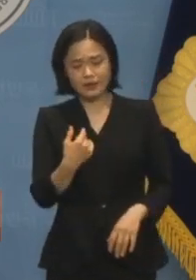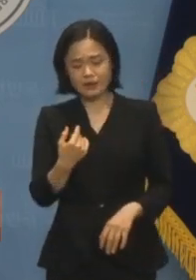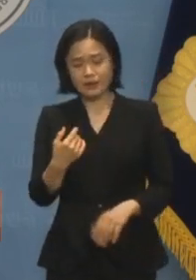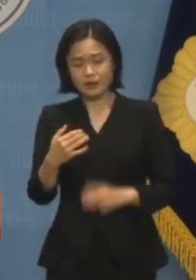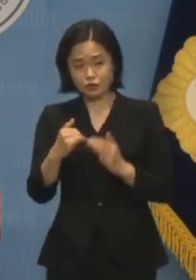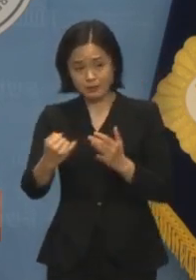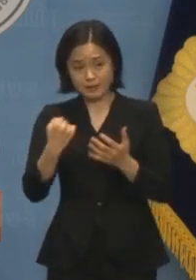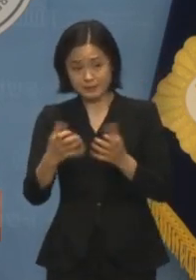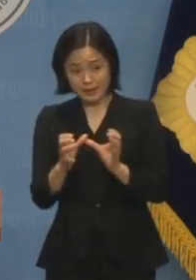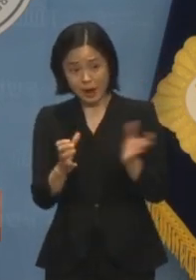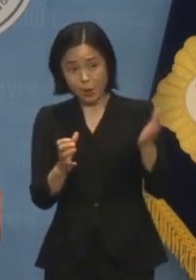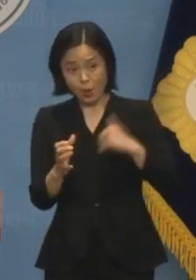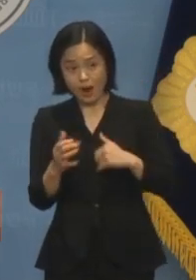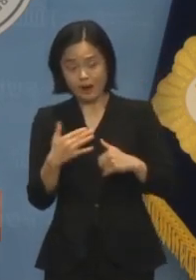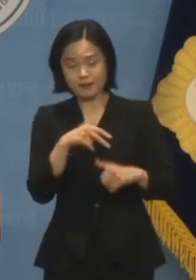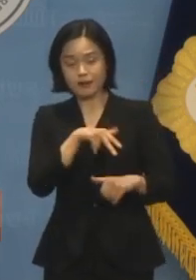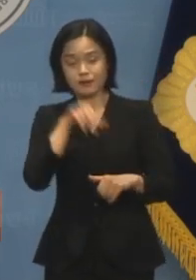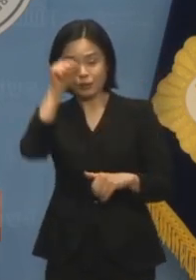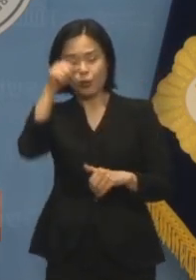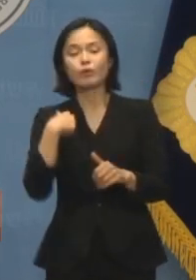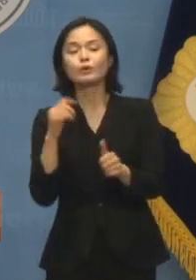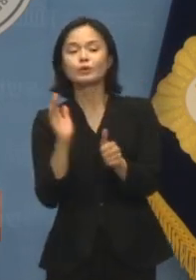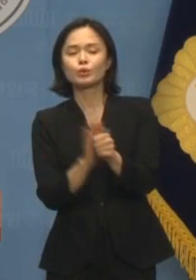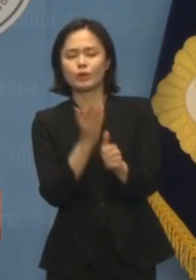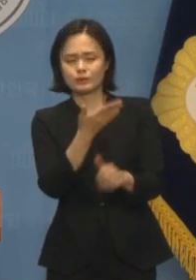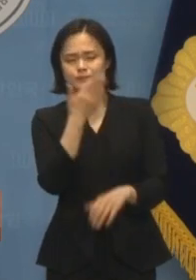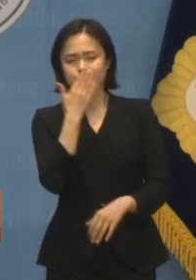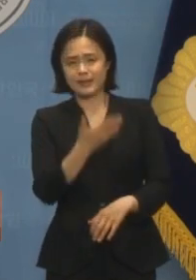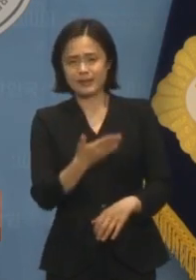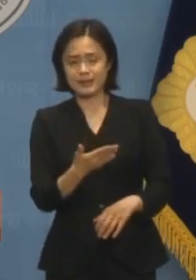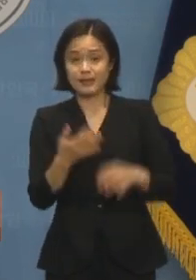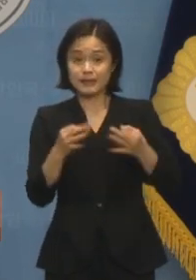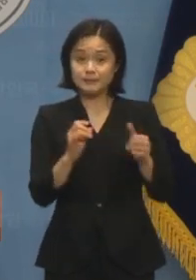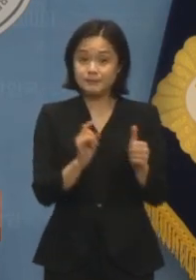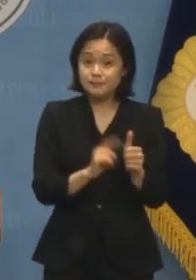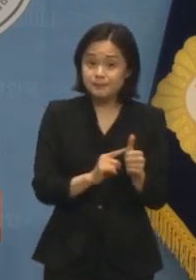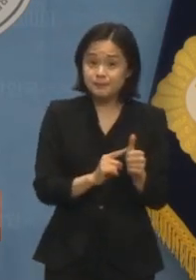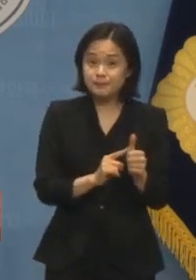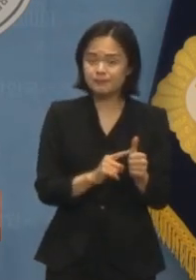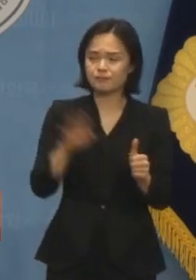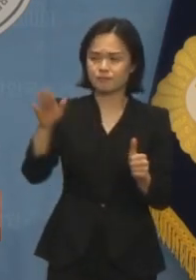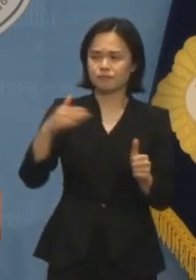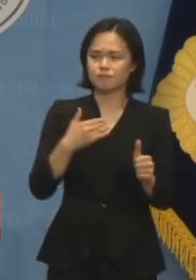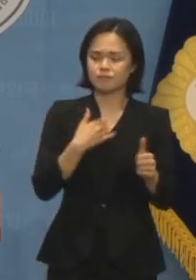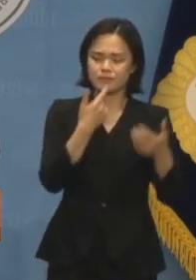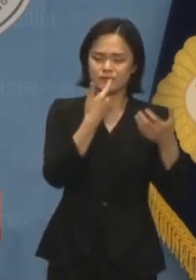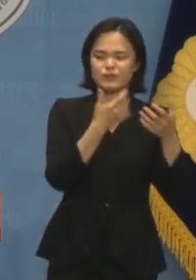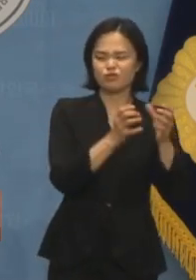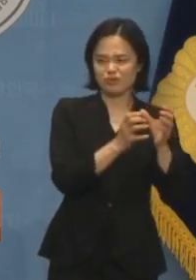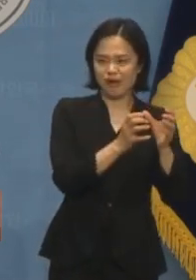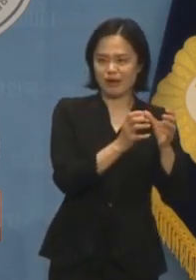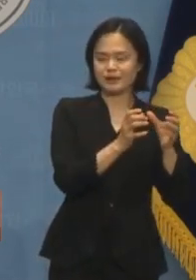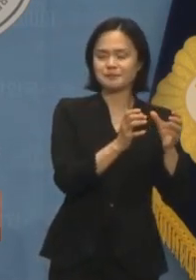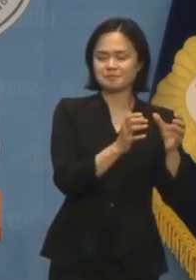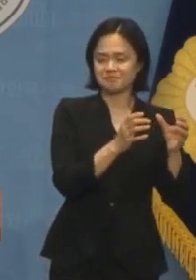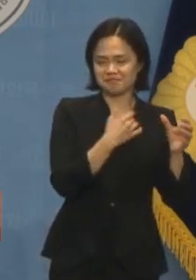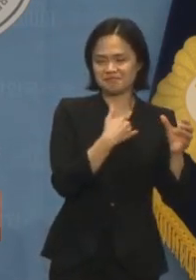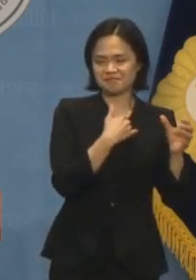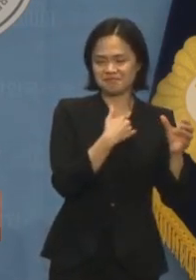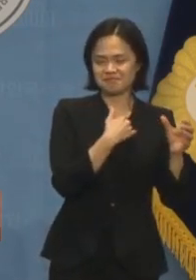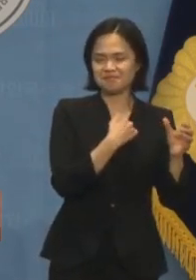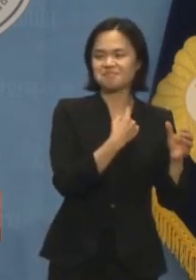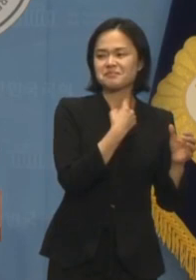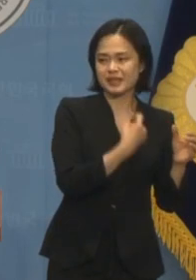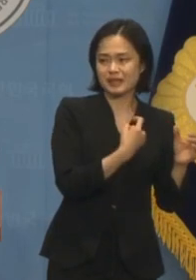나섰을 텐데 라고 허세를 보냅니다. 그러자 김기현 변호사는 원래 파란 출신인데 빨간에서 받아주겠습니까